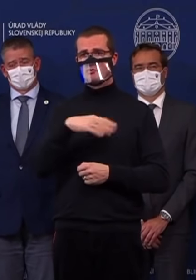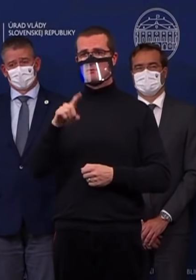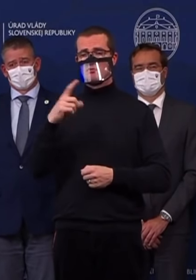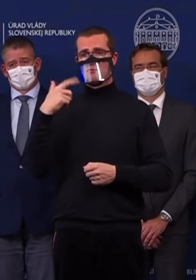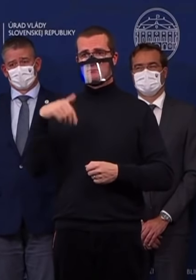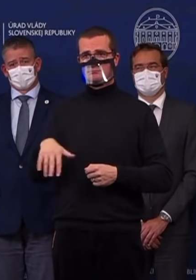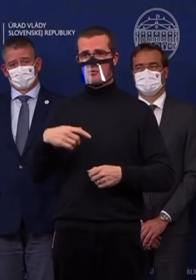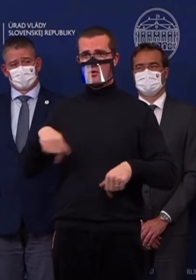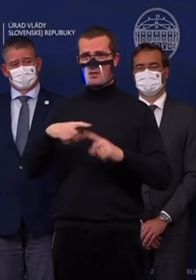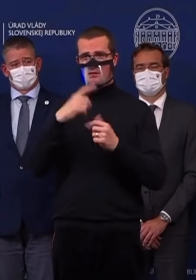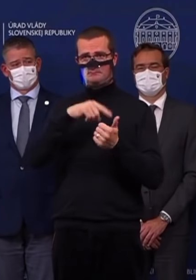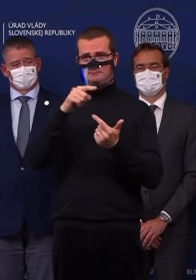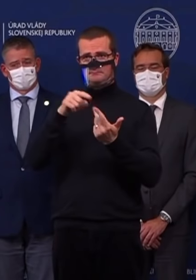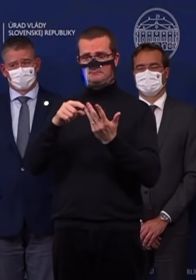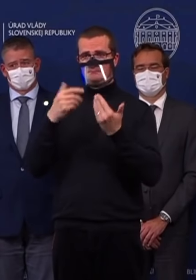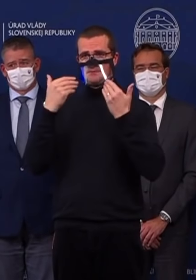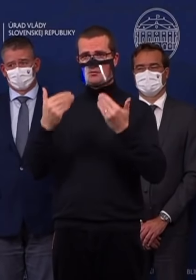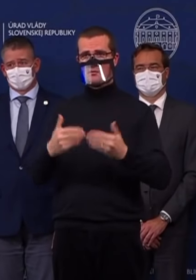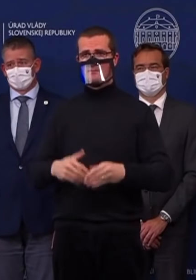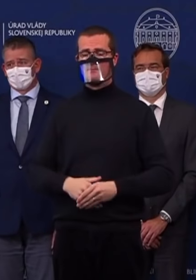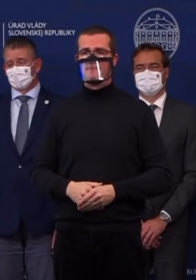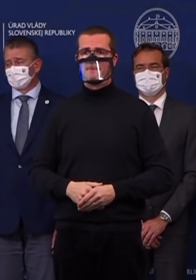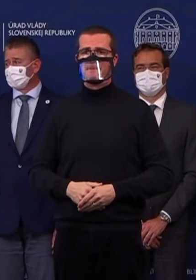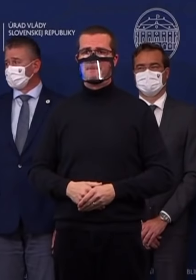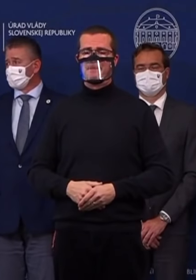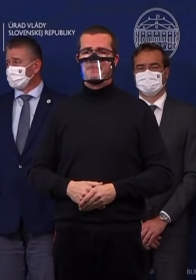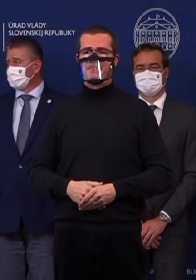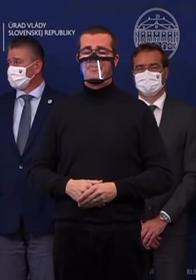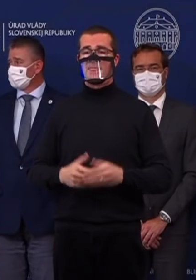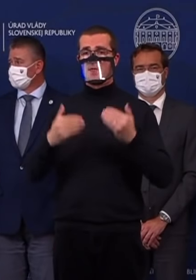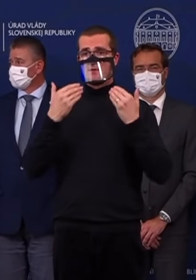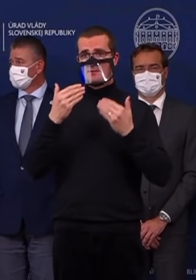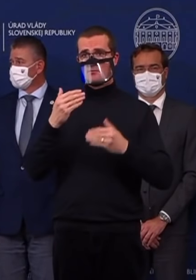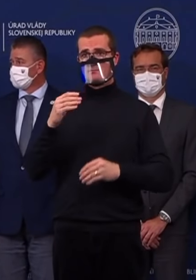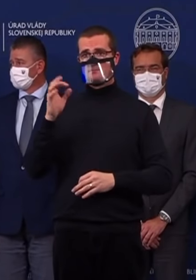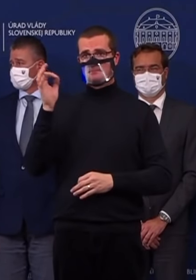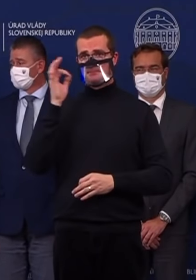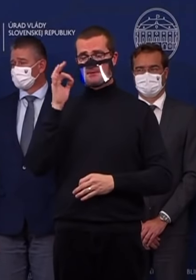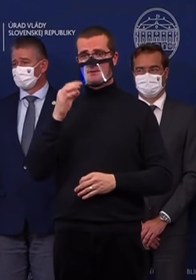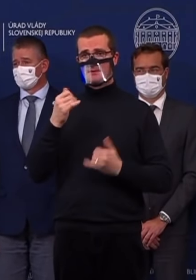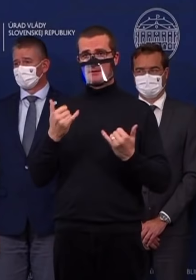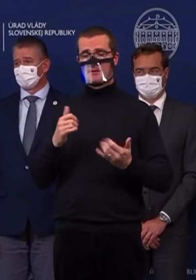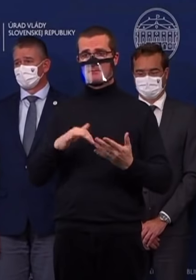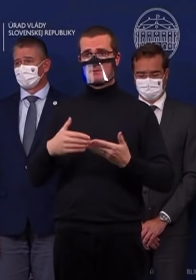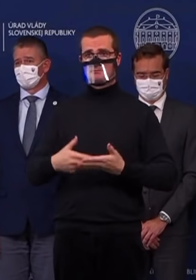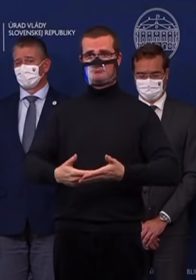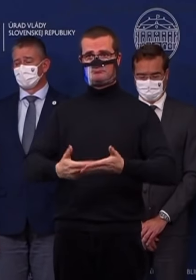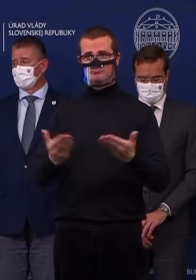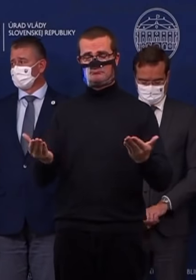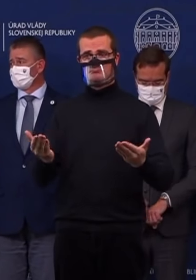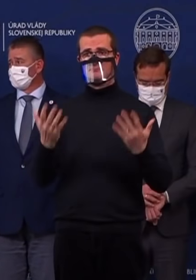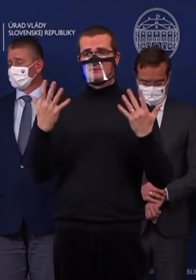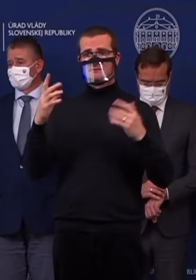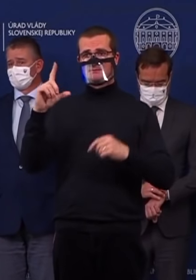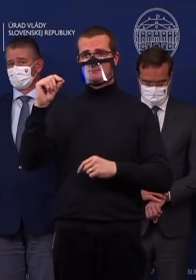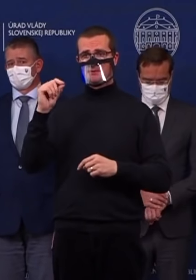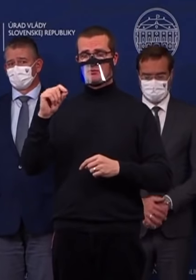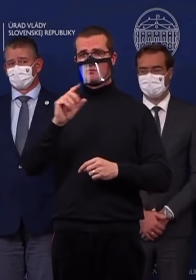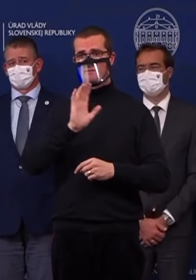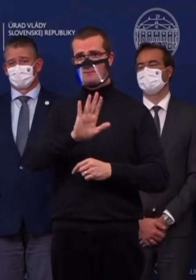boli venovaní. Ďakujem. Páni, ďakujem veľmi pekne. Ak dovolíte, je priestor aspoň 10 minút